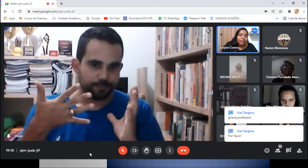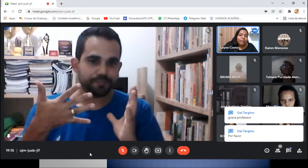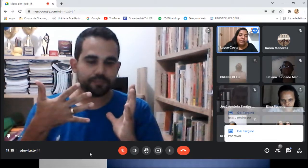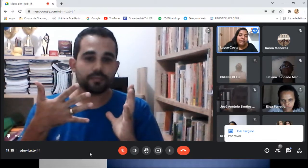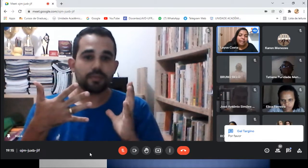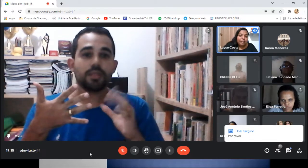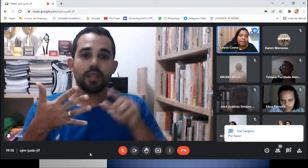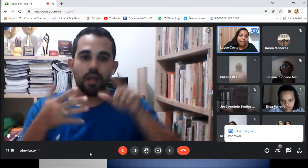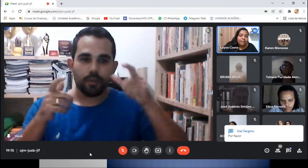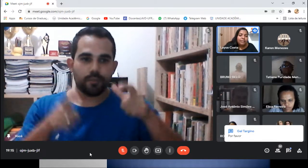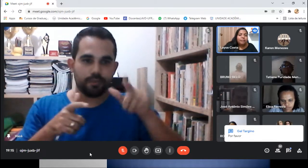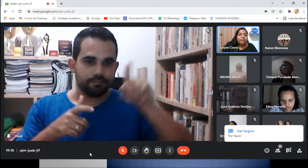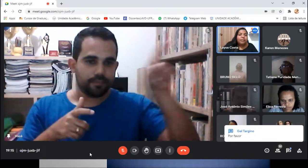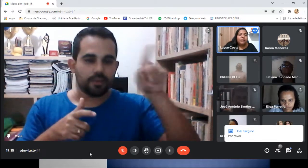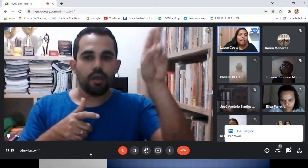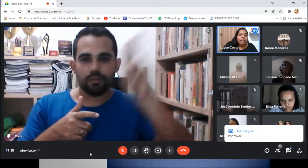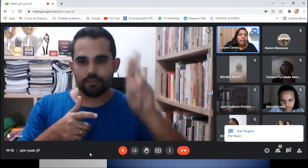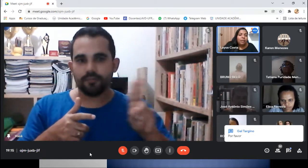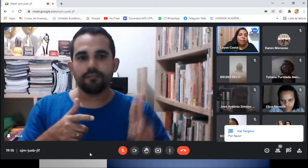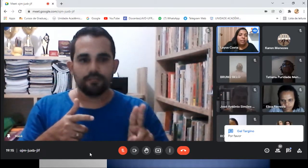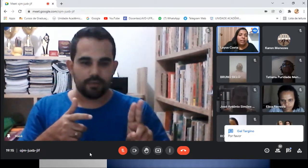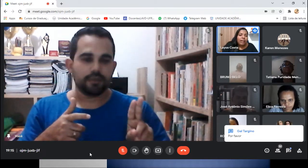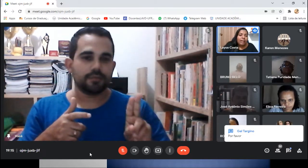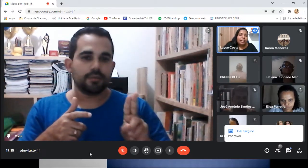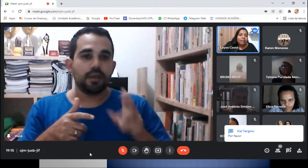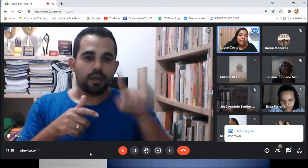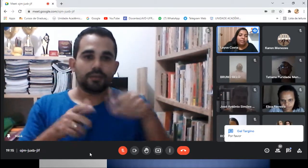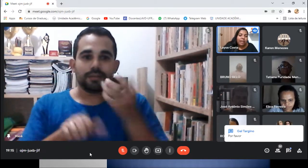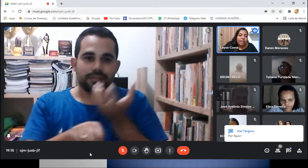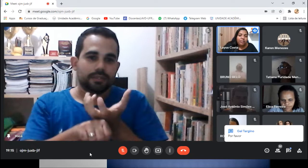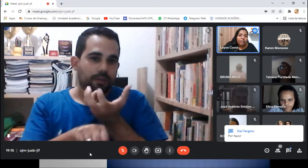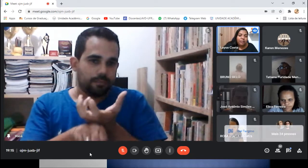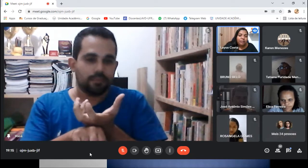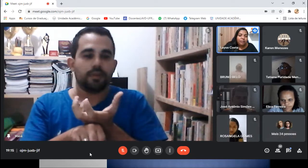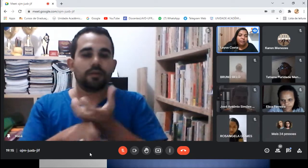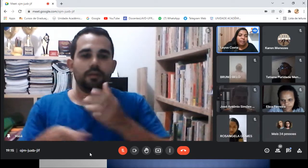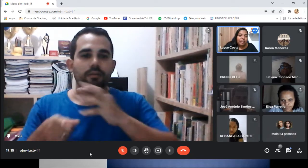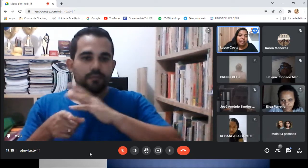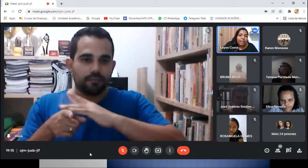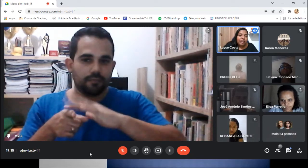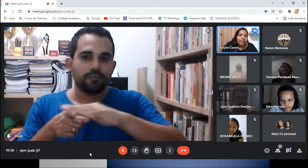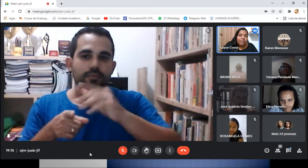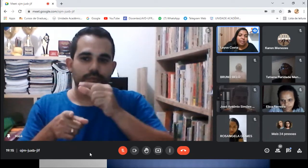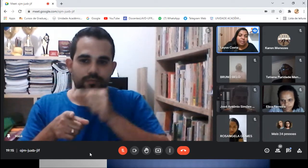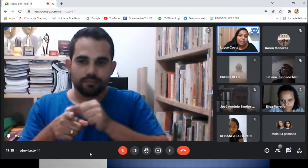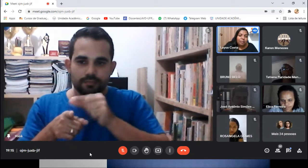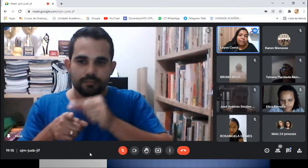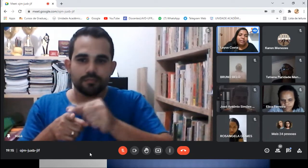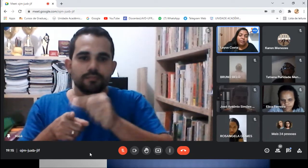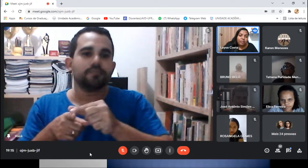de Libras, onde lá na Univasf eu ensino a disciplina de fonologia